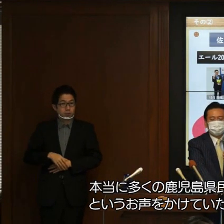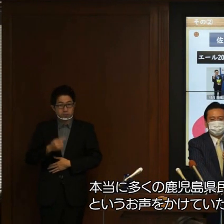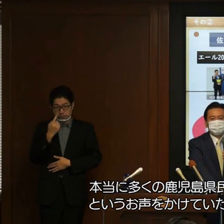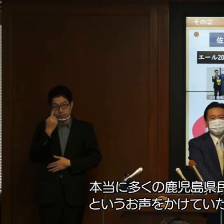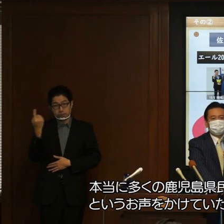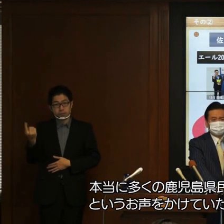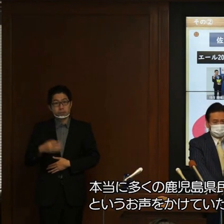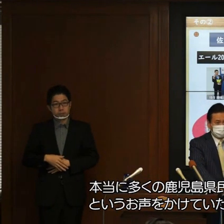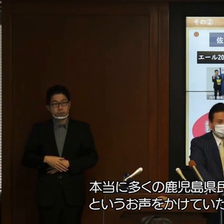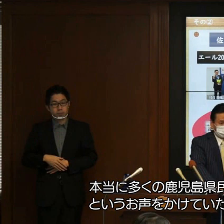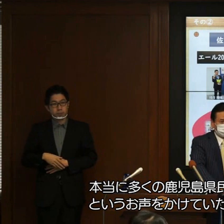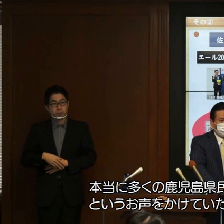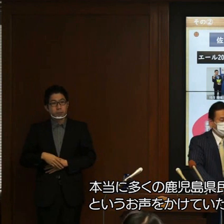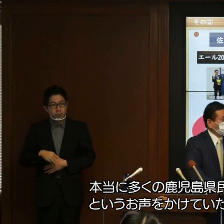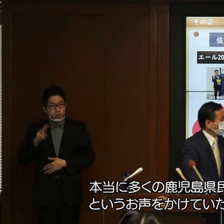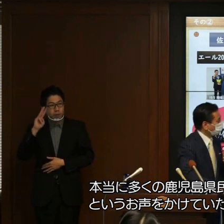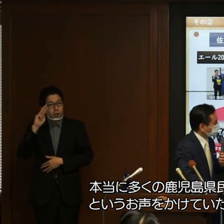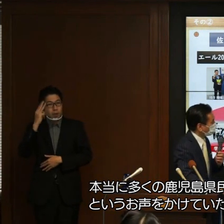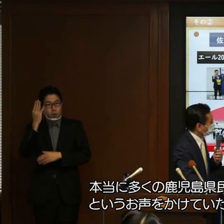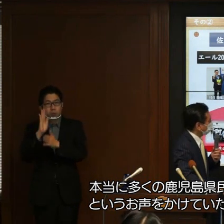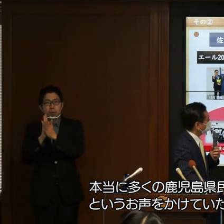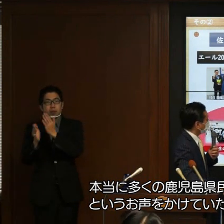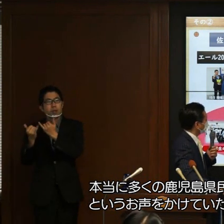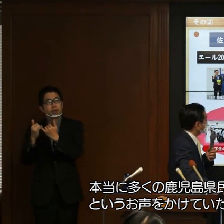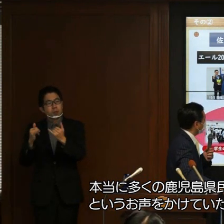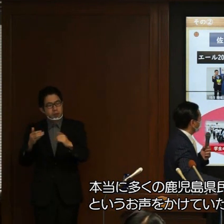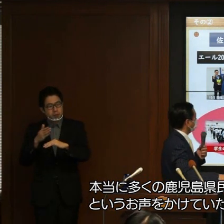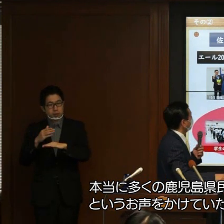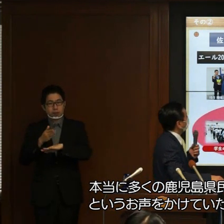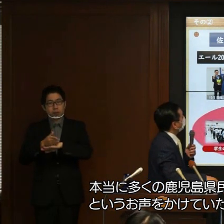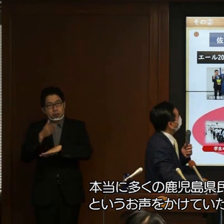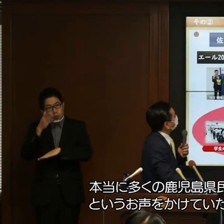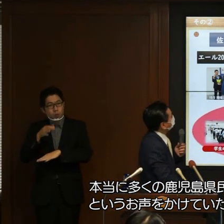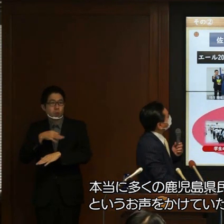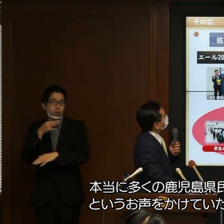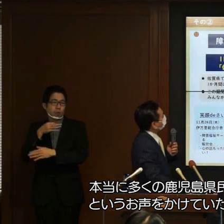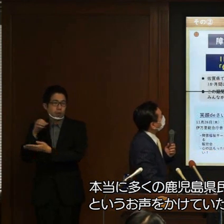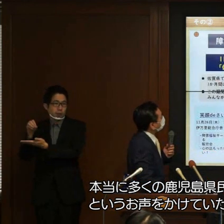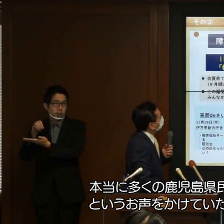県民さんから佐賀県ありがとうというお声をかけていただきました。